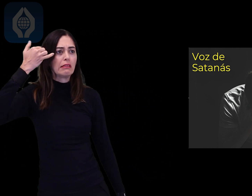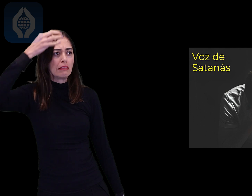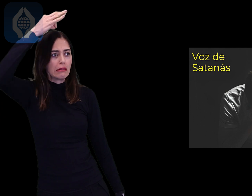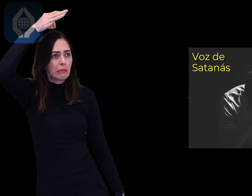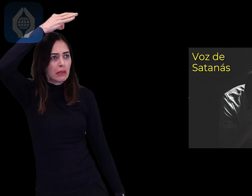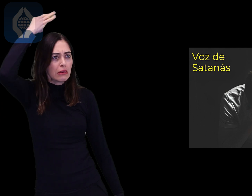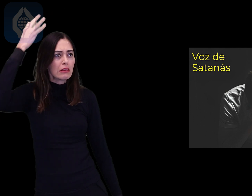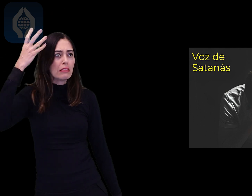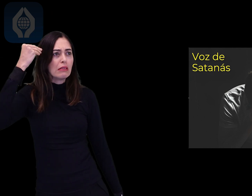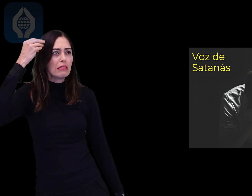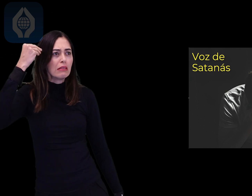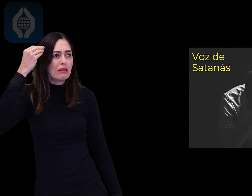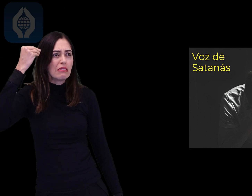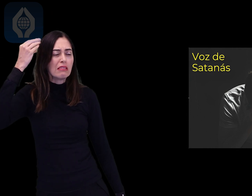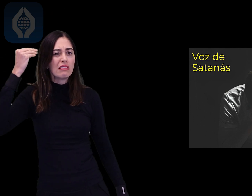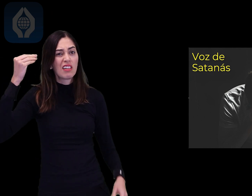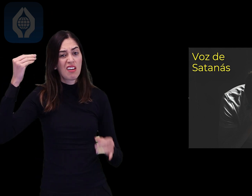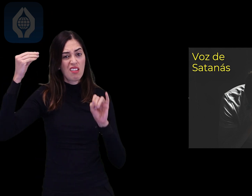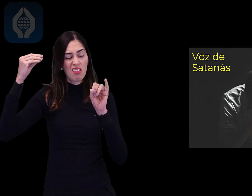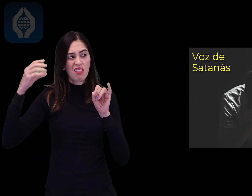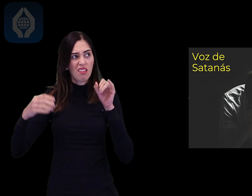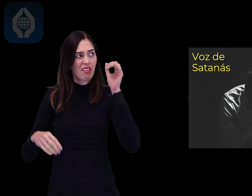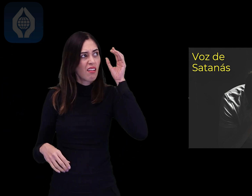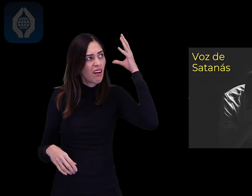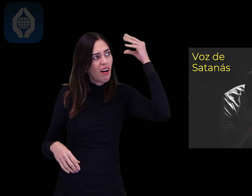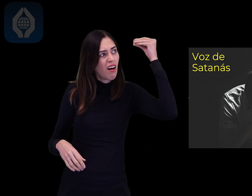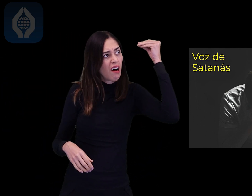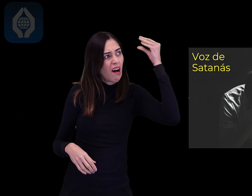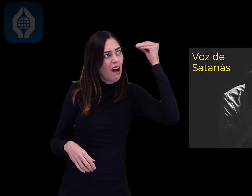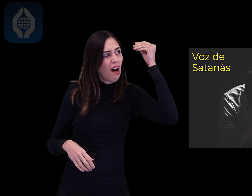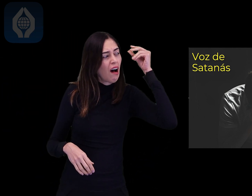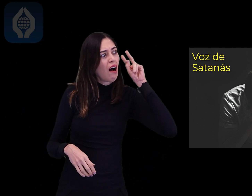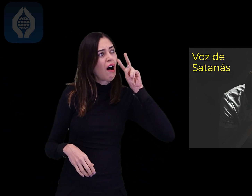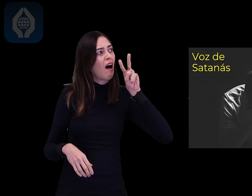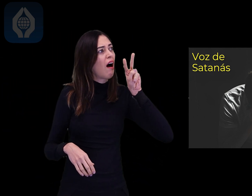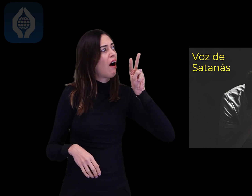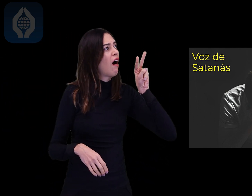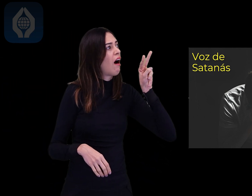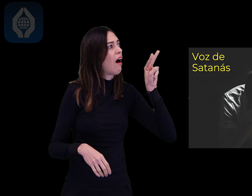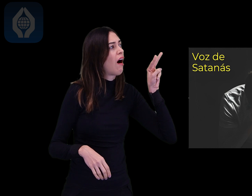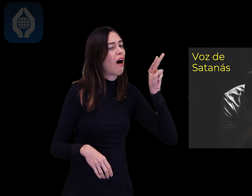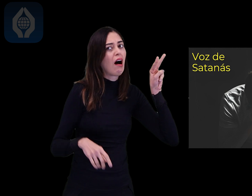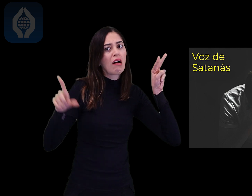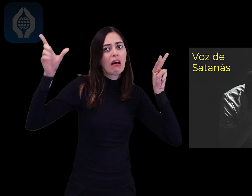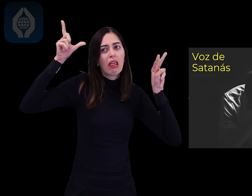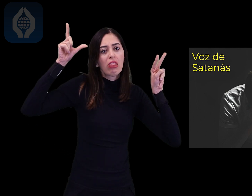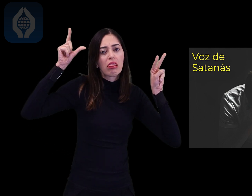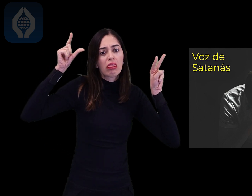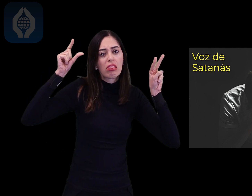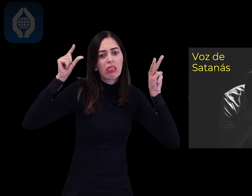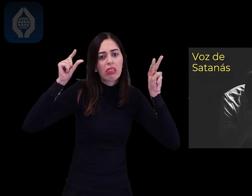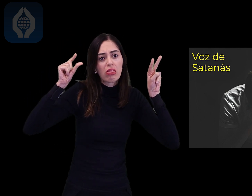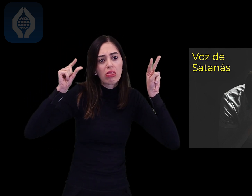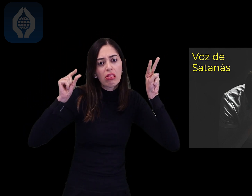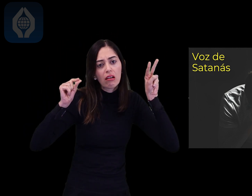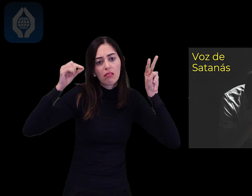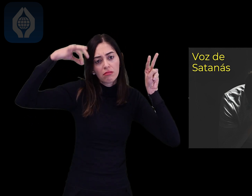está falando com você pode calar-se. A voz dele pode parar de tentar fazer você crer em Deus. Se